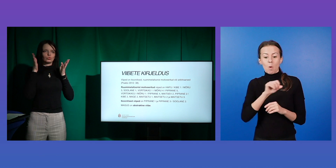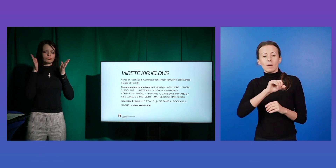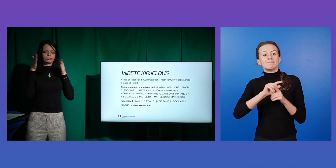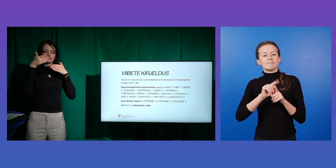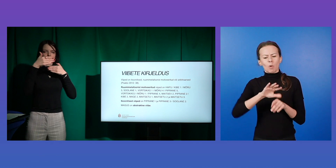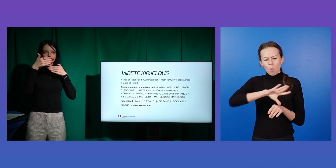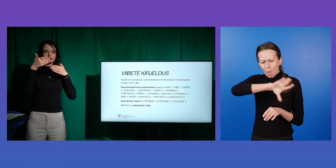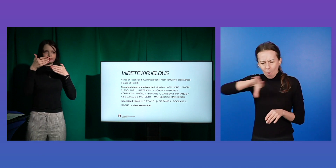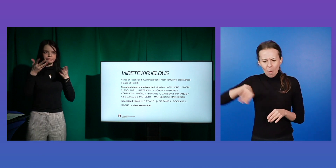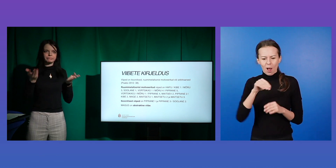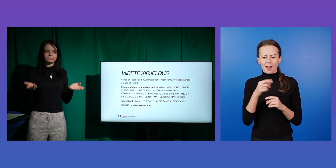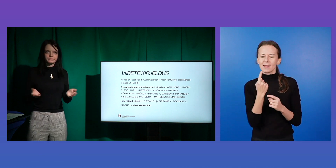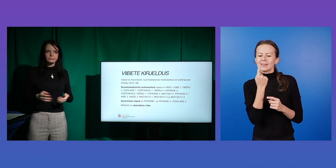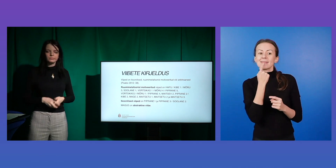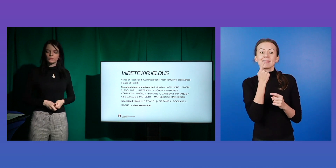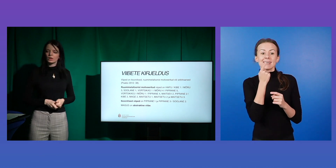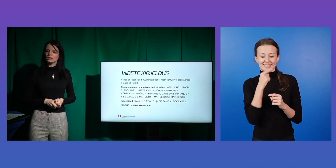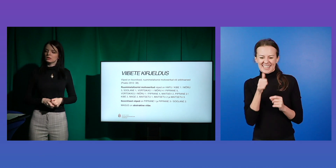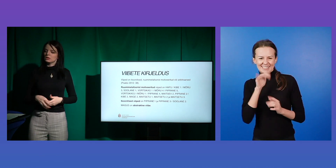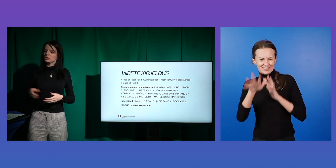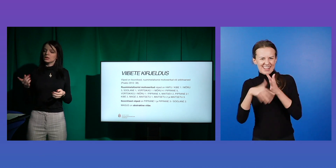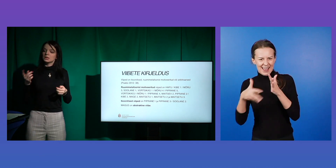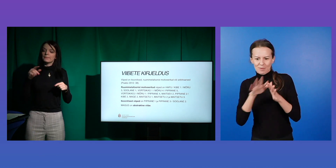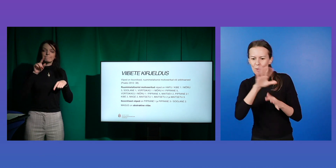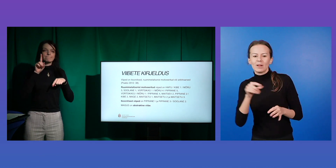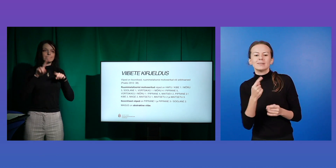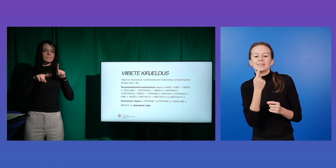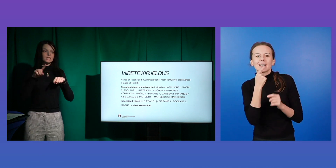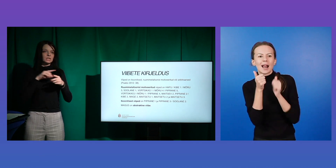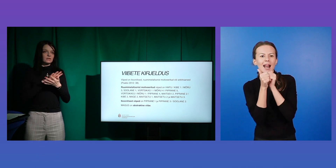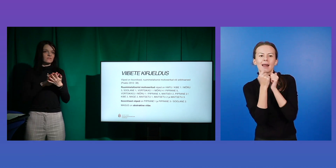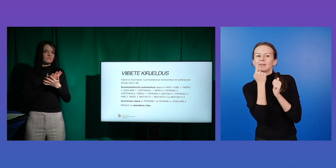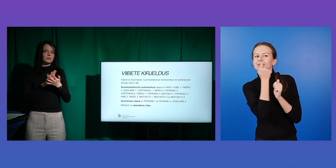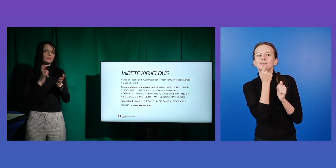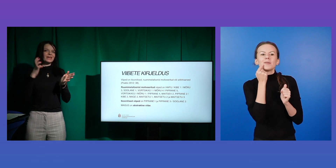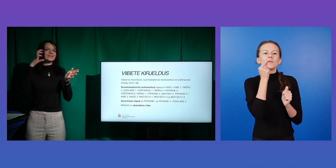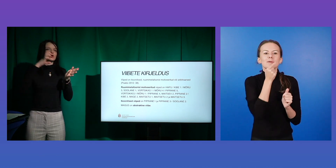lähedal, eks. Kõik käivad selles piirkonnas.